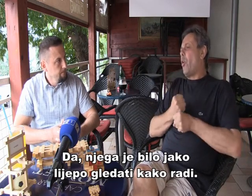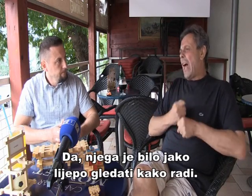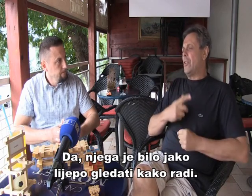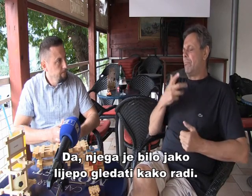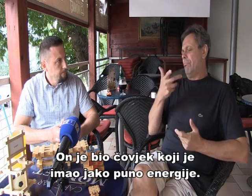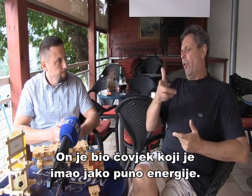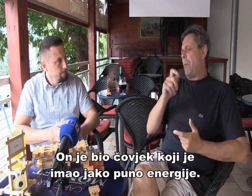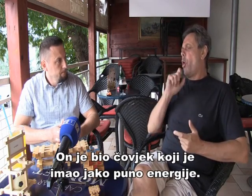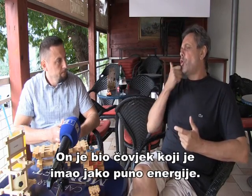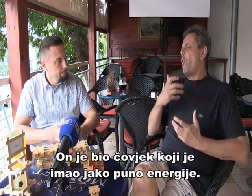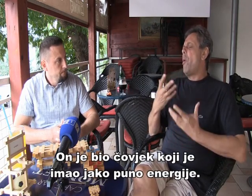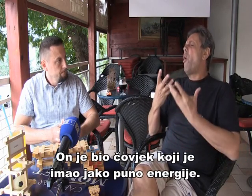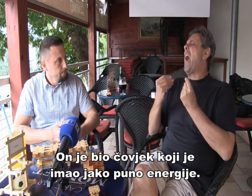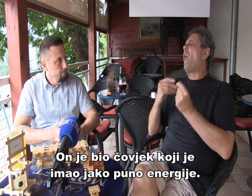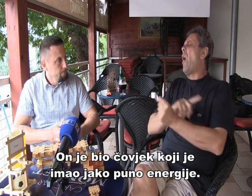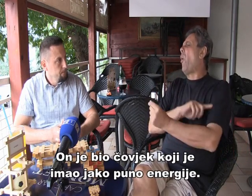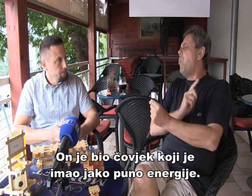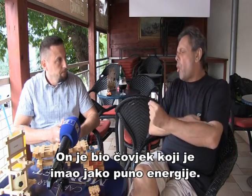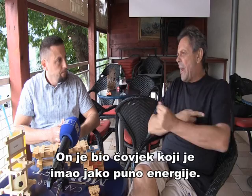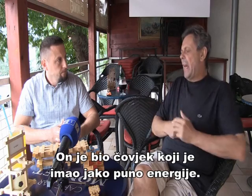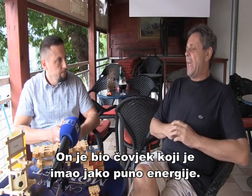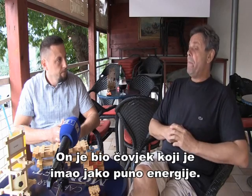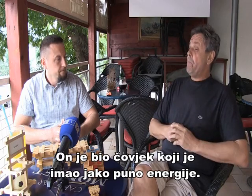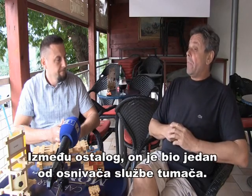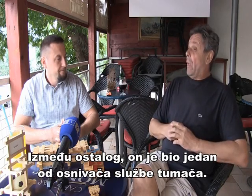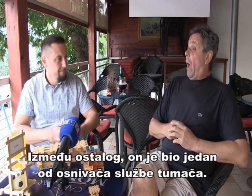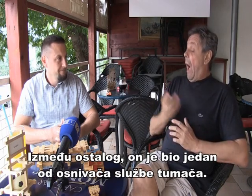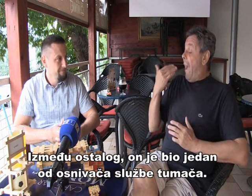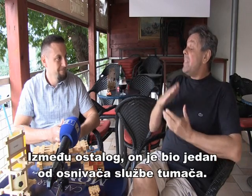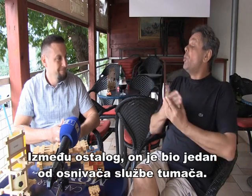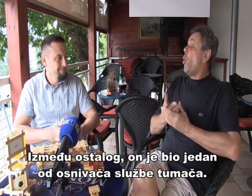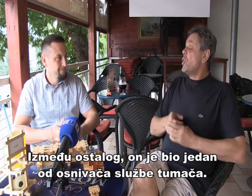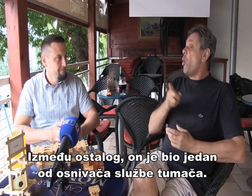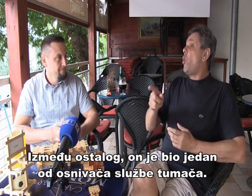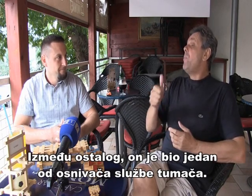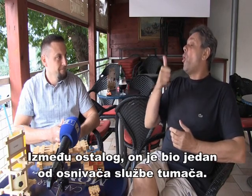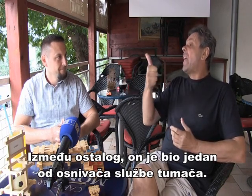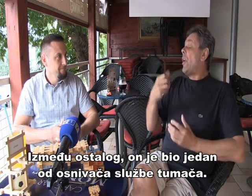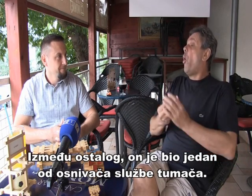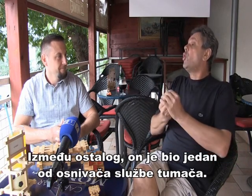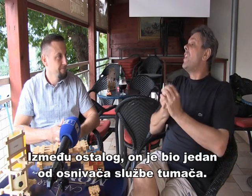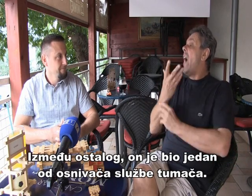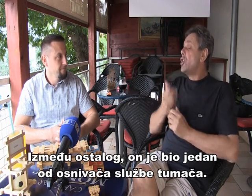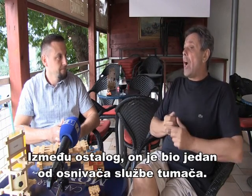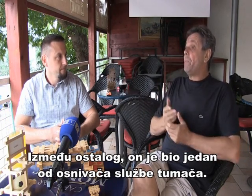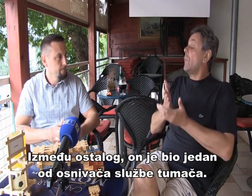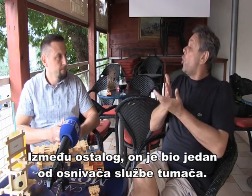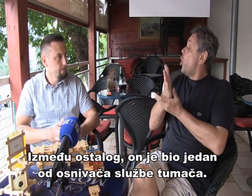radi. On je bio čovjek koji je imao jako, jako puno energije. A između ostalog, on je bio jedan od osnivača